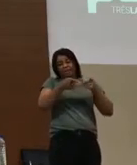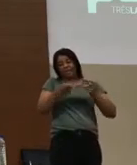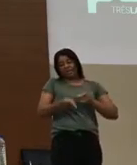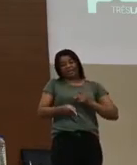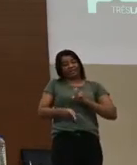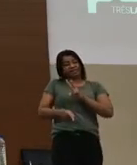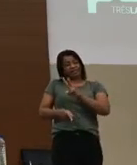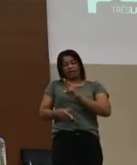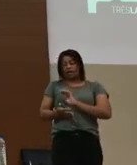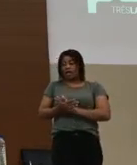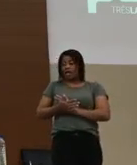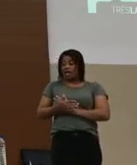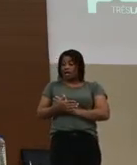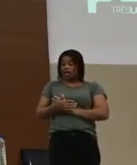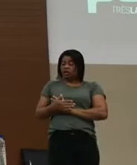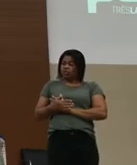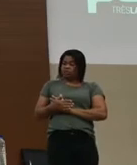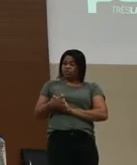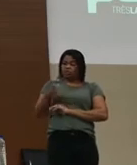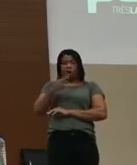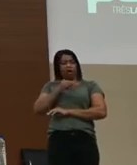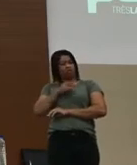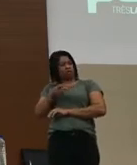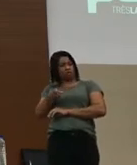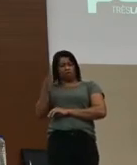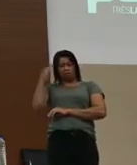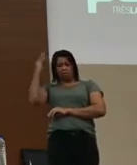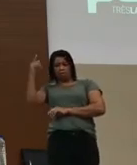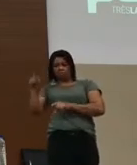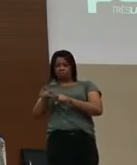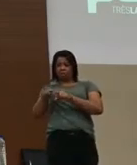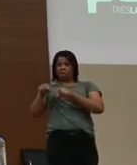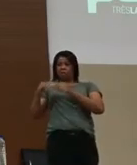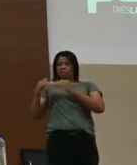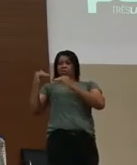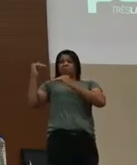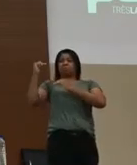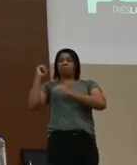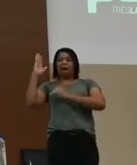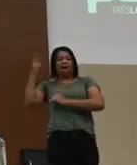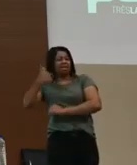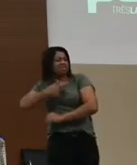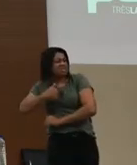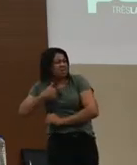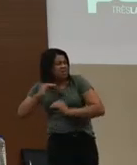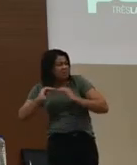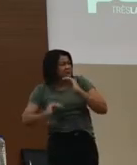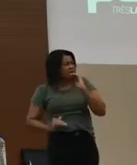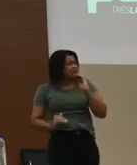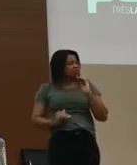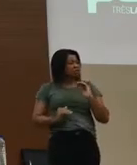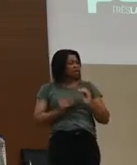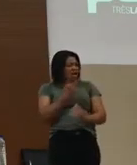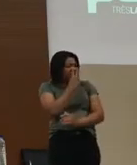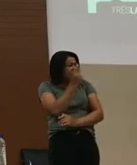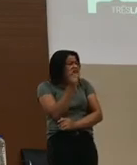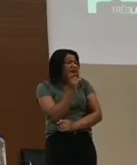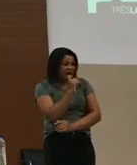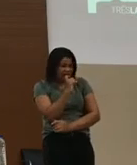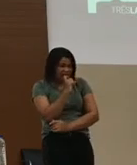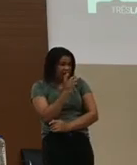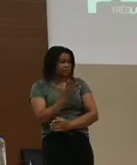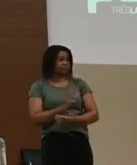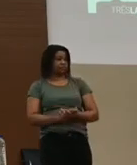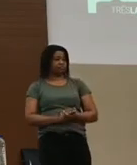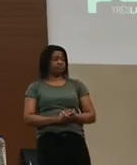ou se preocupa. Eu vi um líder dizendo, um grande líder, um homem admirável, que eu admiro pessoalmente, eu ouvi esse